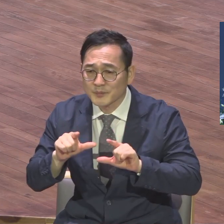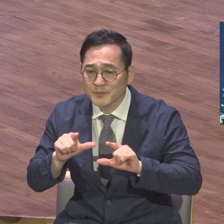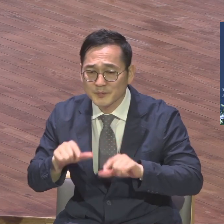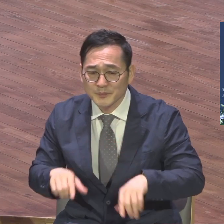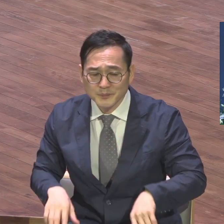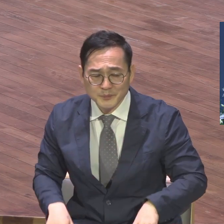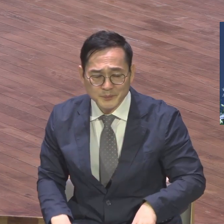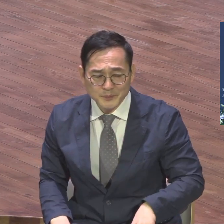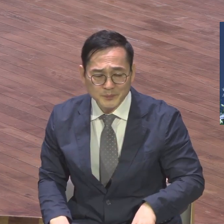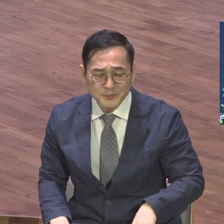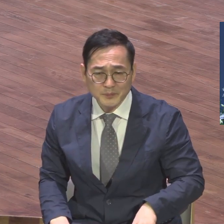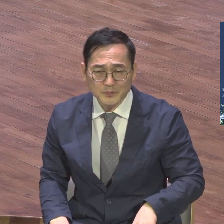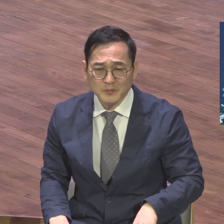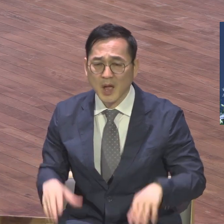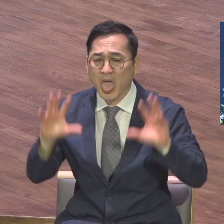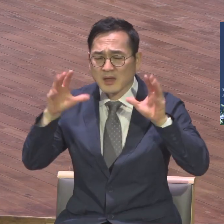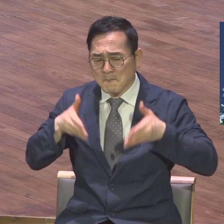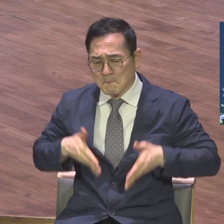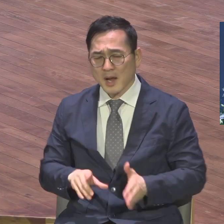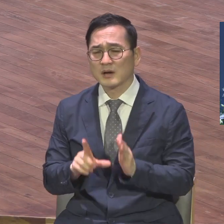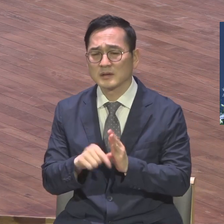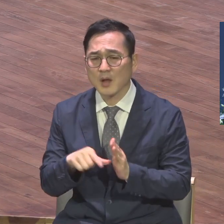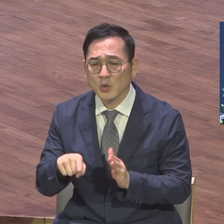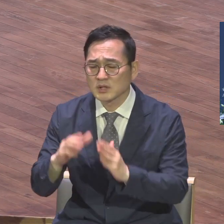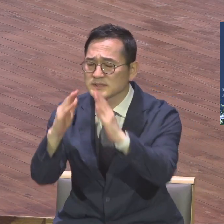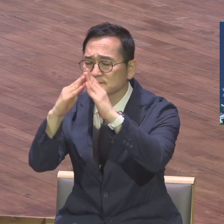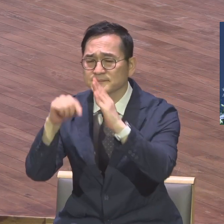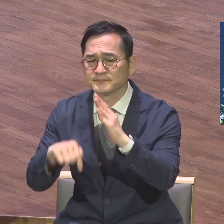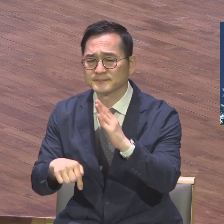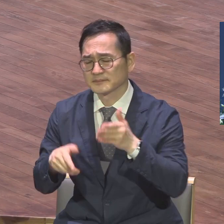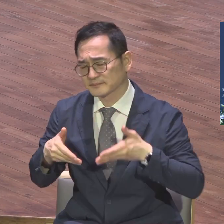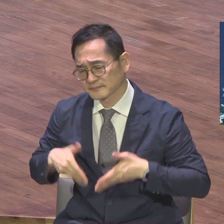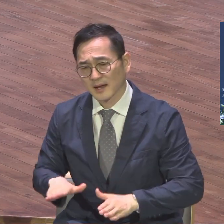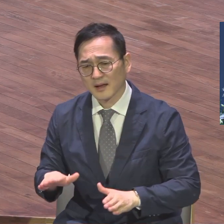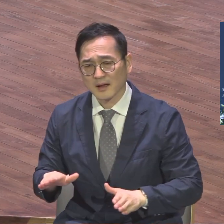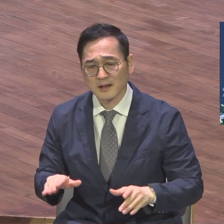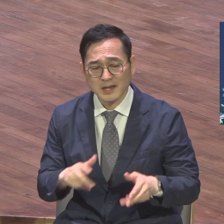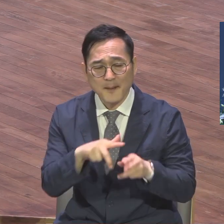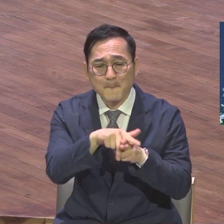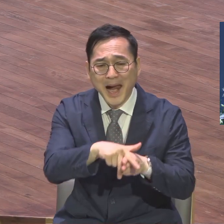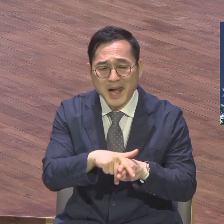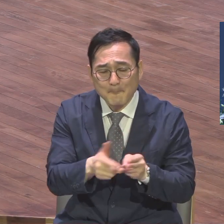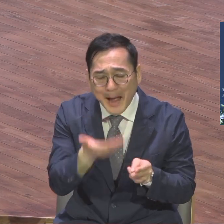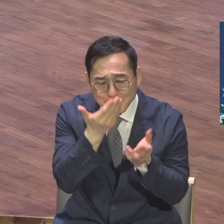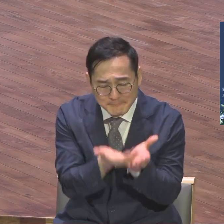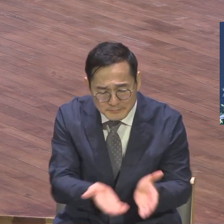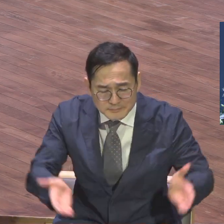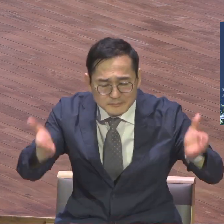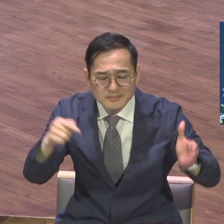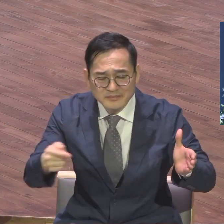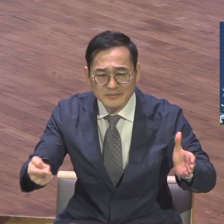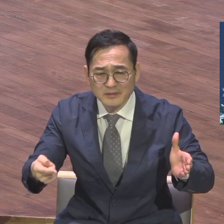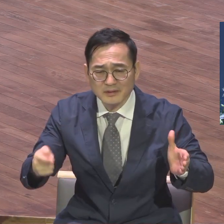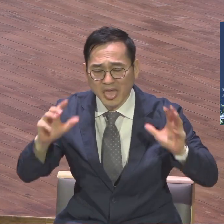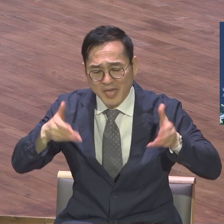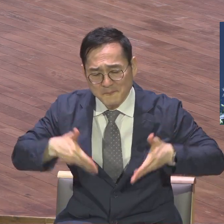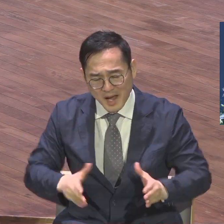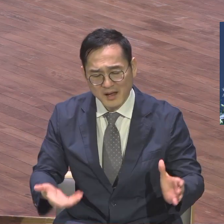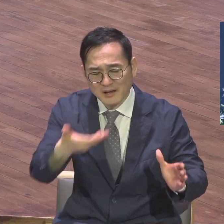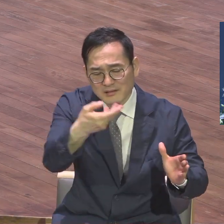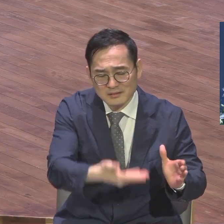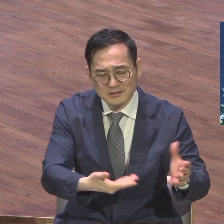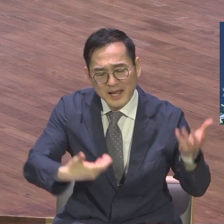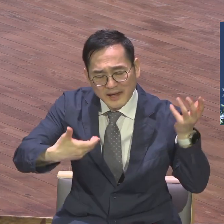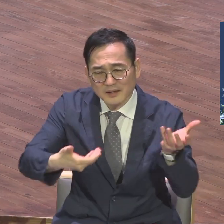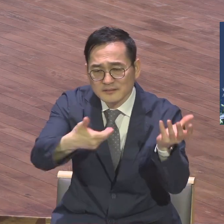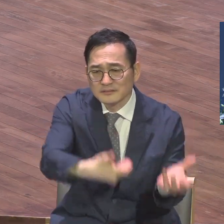말 밥통에서 납니까? 아니 어디서 그런 말 들어봤어요? 그때도 여관이 있었고 그때도 다 좋은